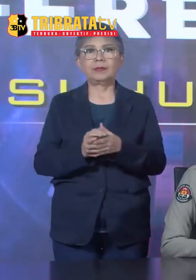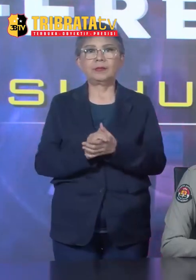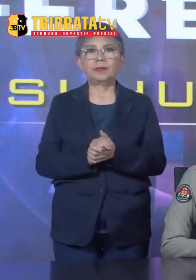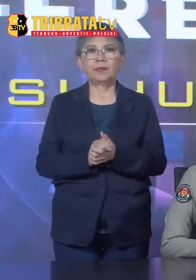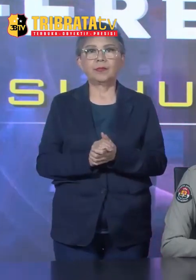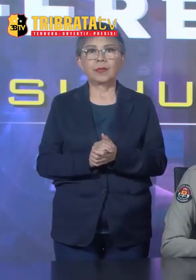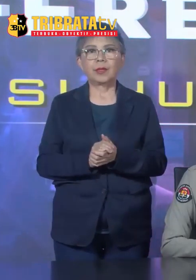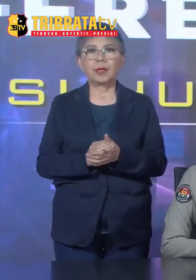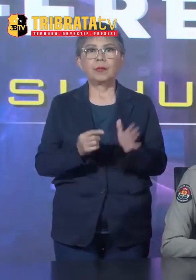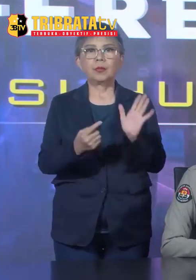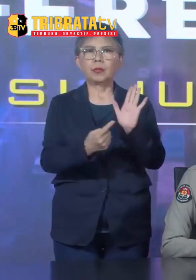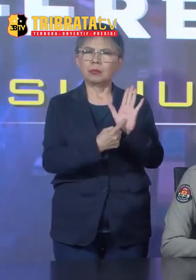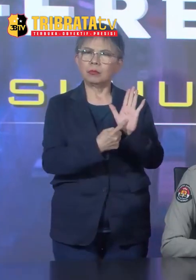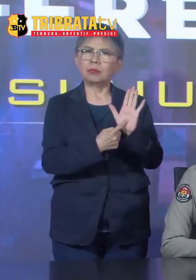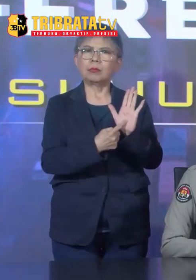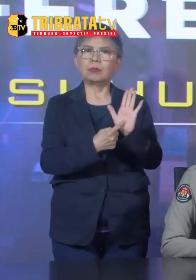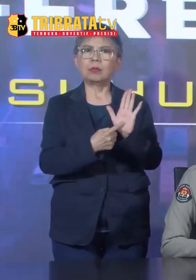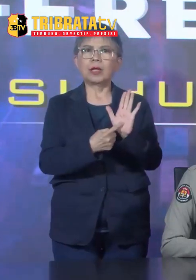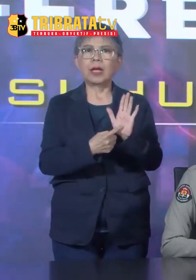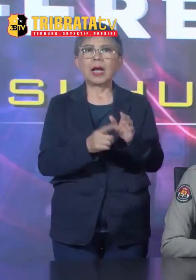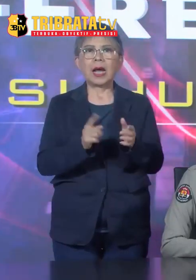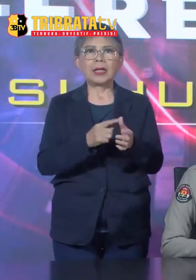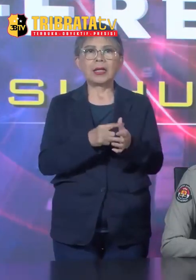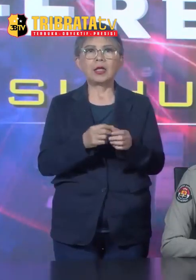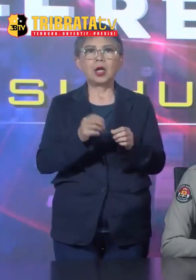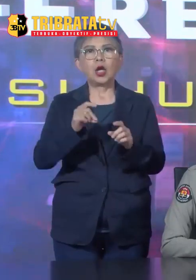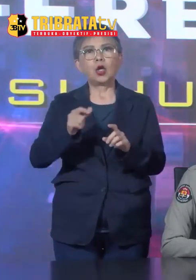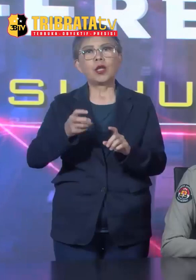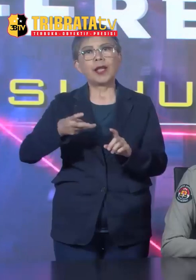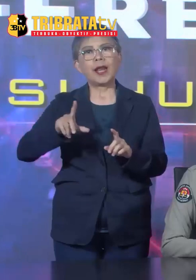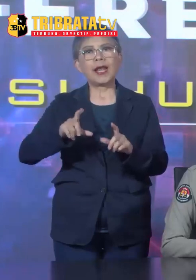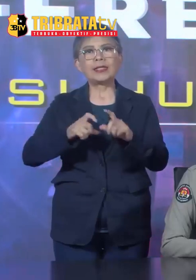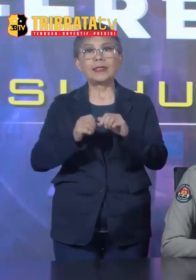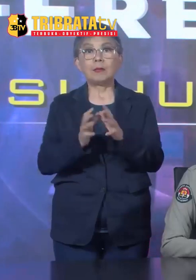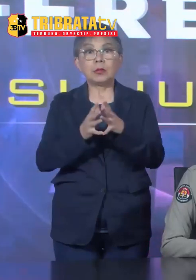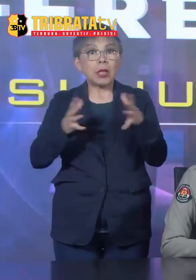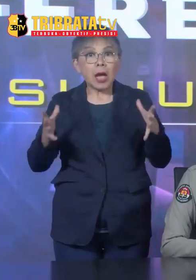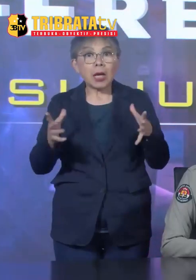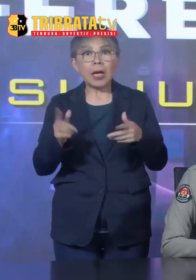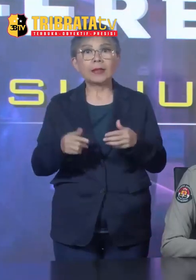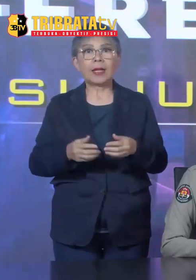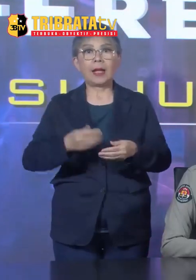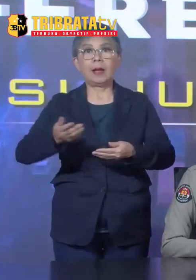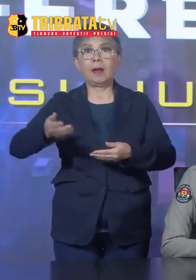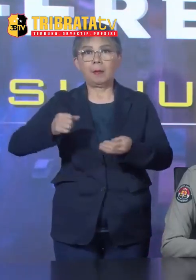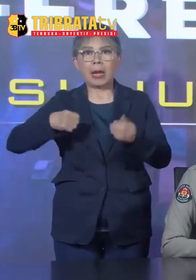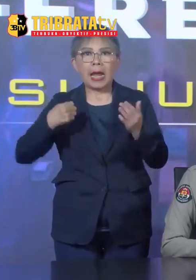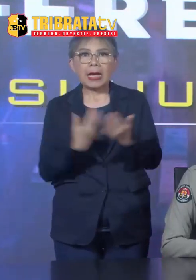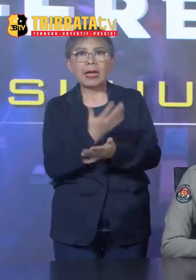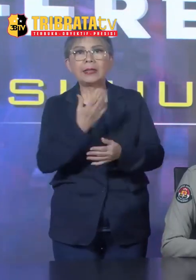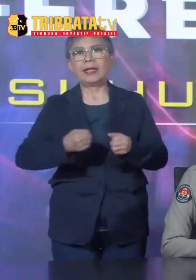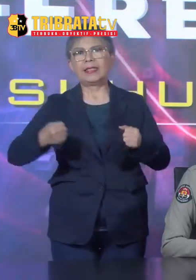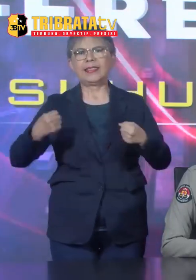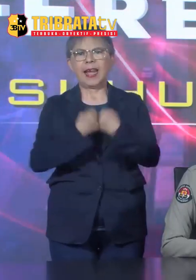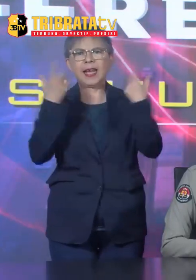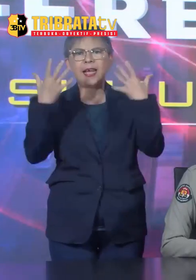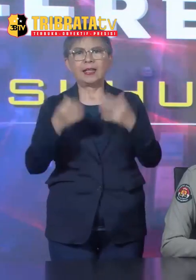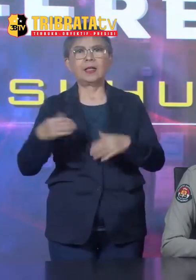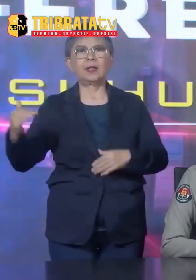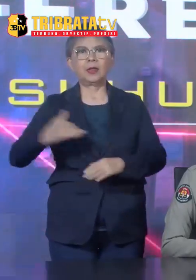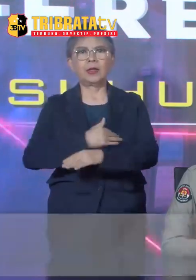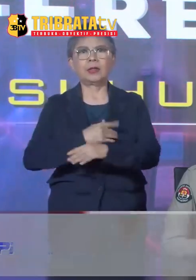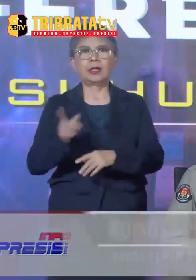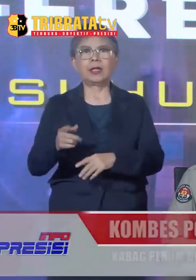keep car lantas menunjukkan bahwa terdapat korelasi yang besar antara pelanggaran dan kecelakaan lalu lintas